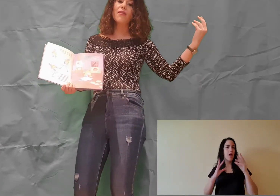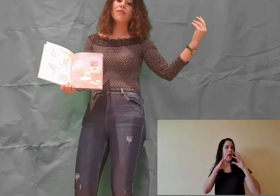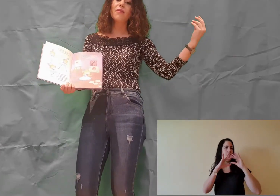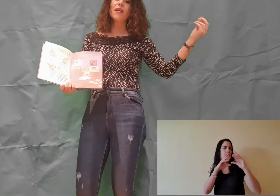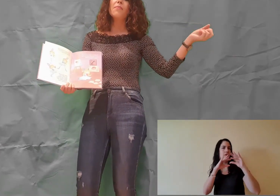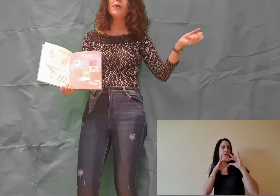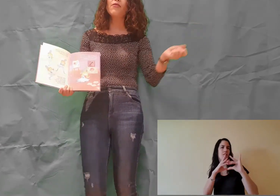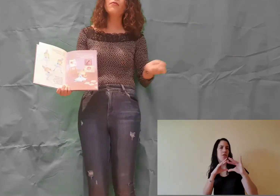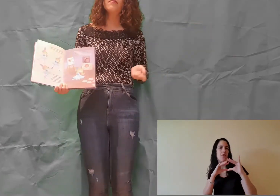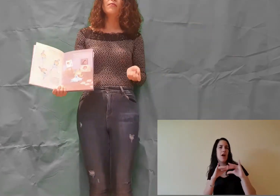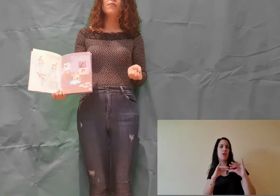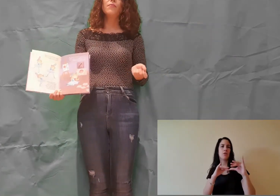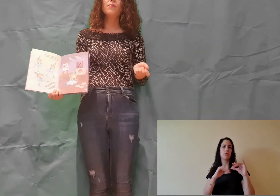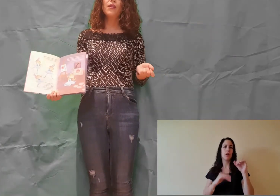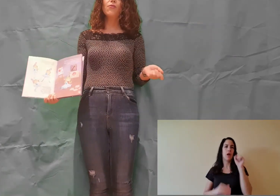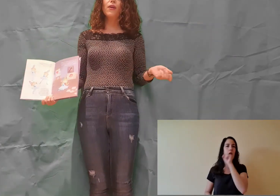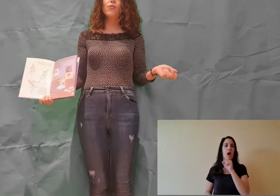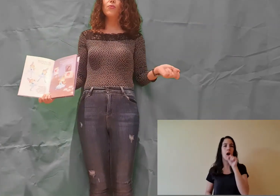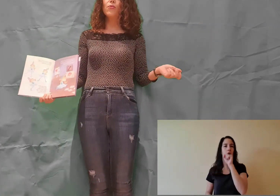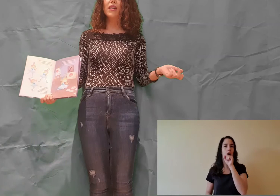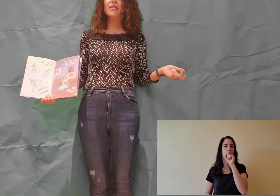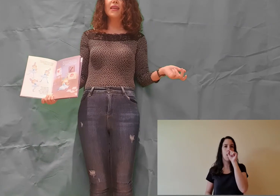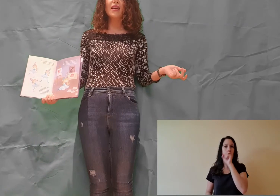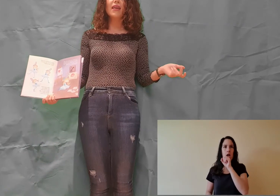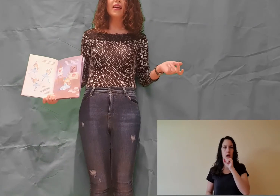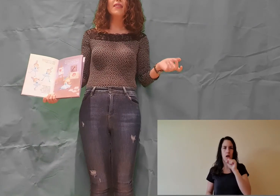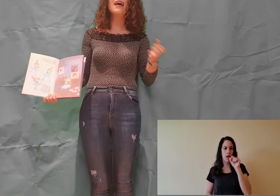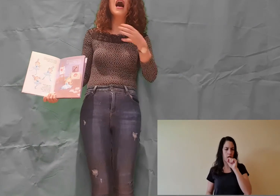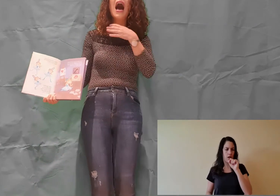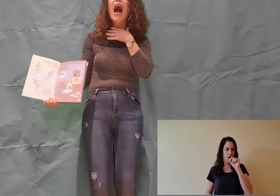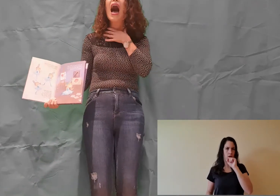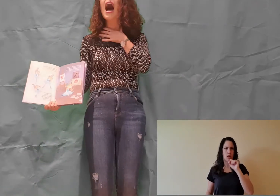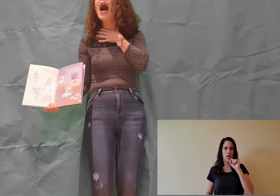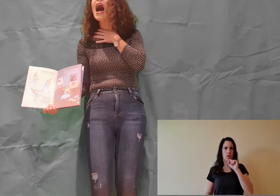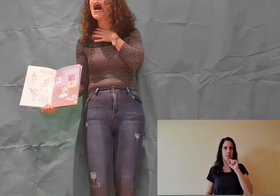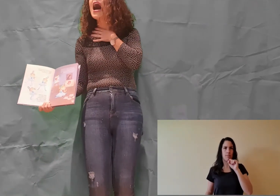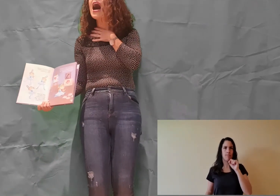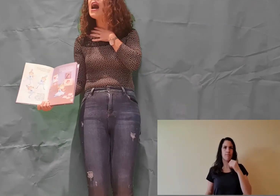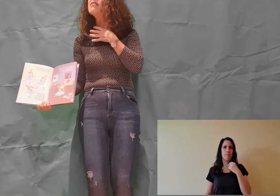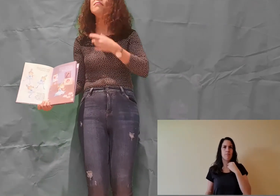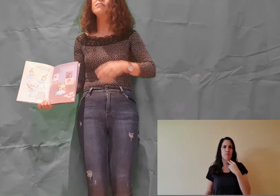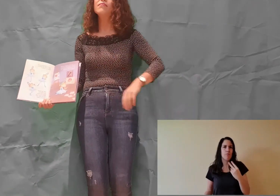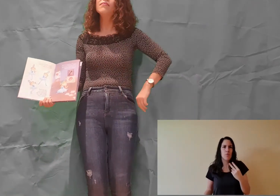flauta. Pero cuando H canta,